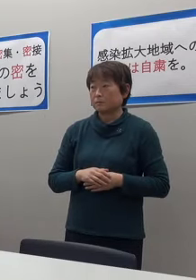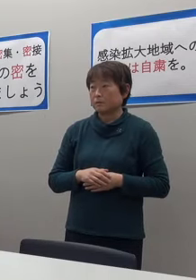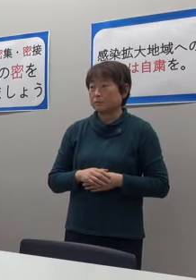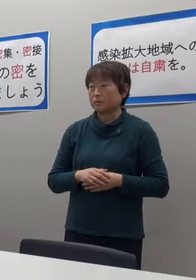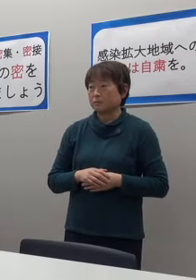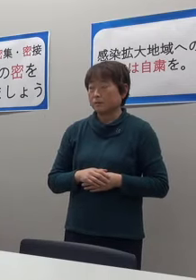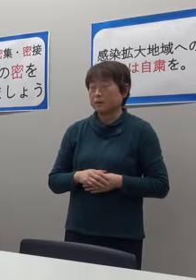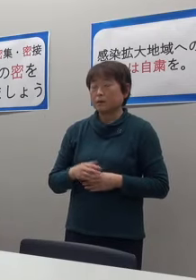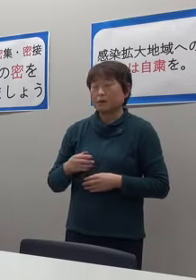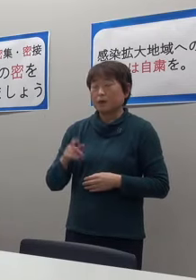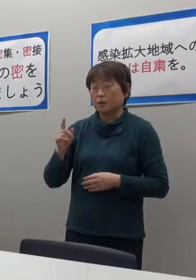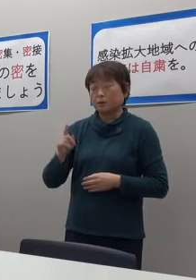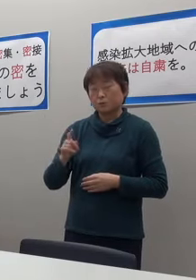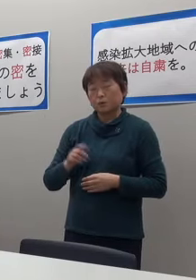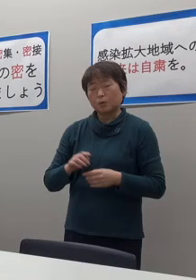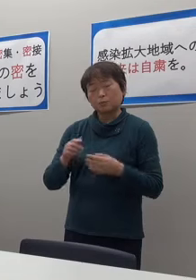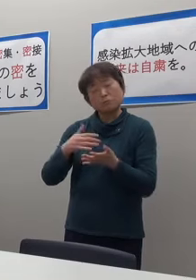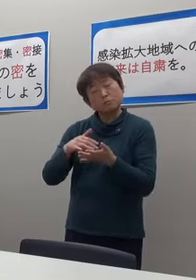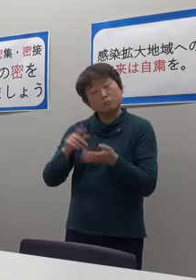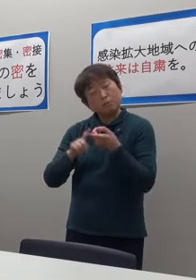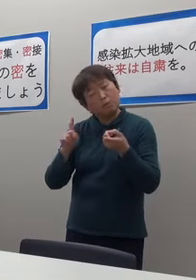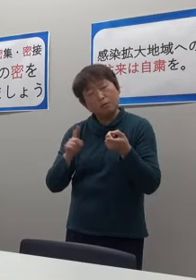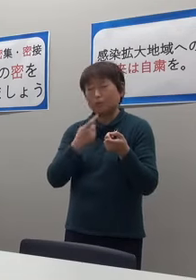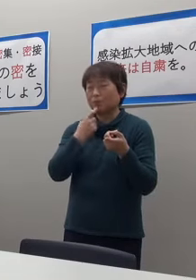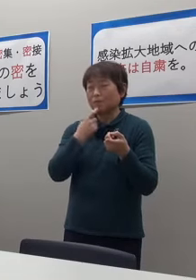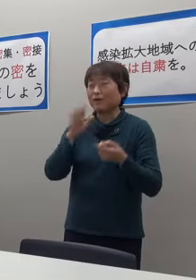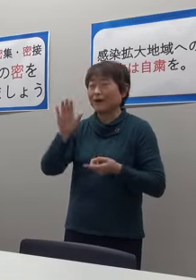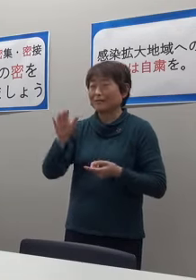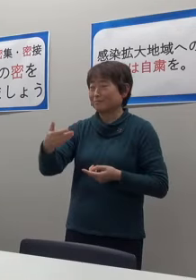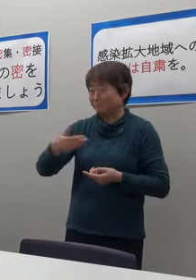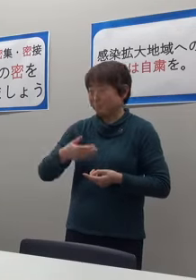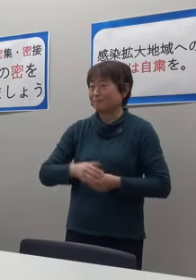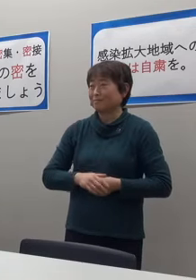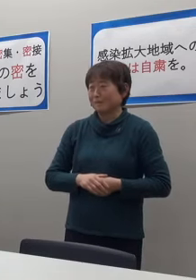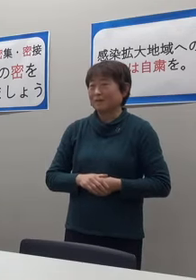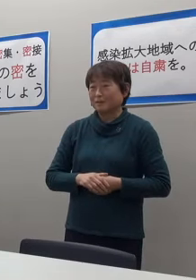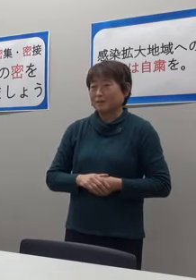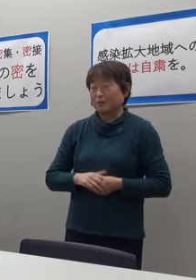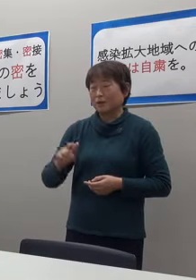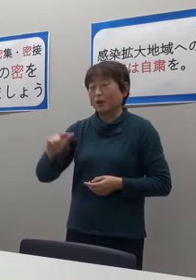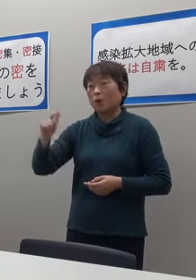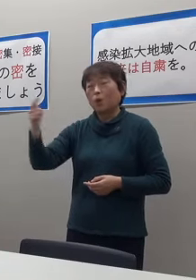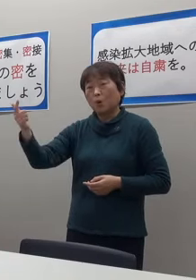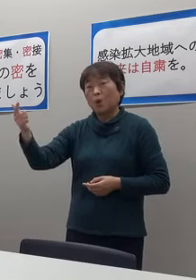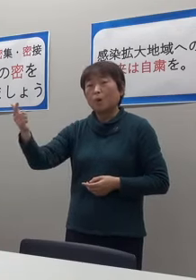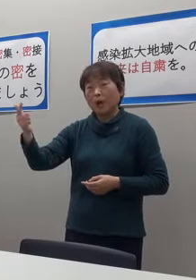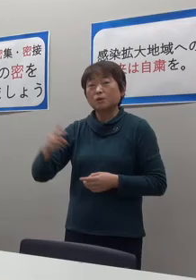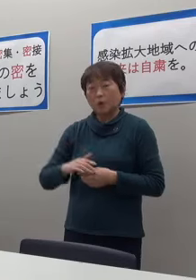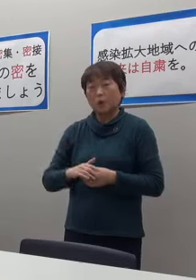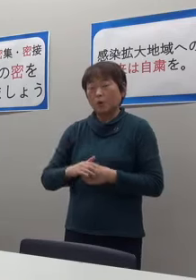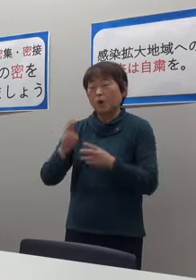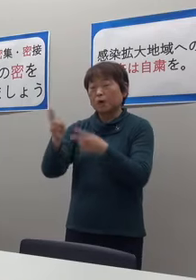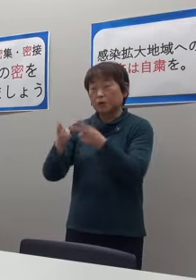の先ほど申し上げましたように、濃厚、うん、接触者外来を受診して、その他の患者さんおりますので、そちらの方の方の検査の結